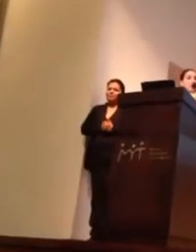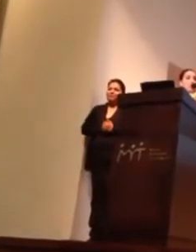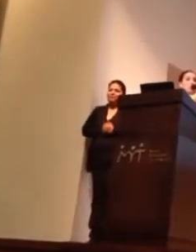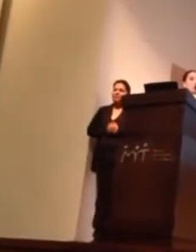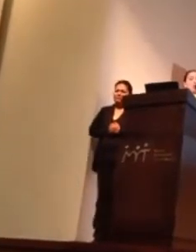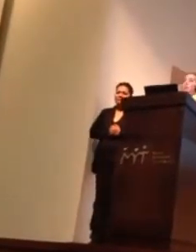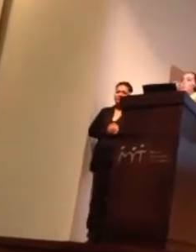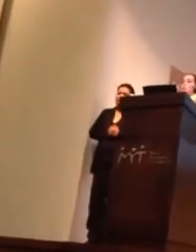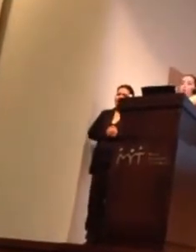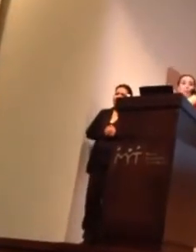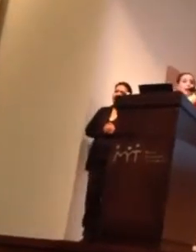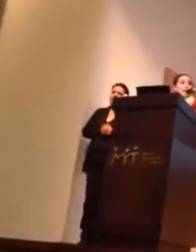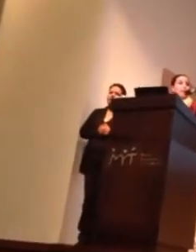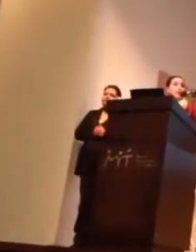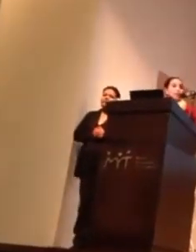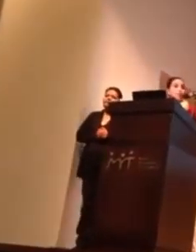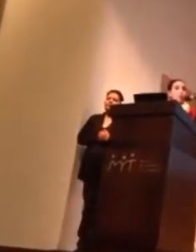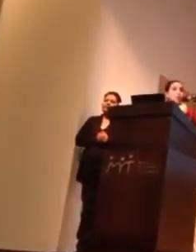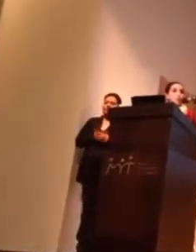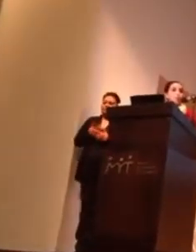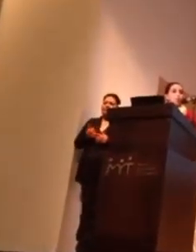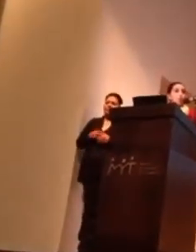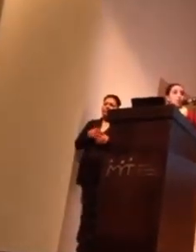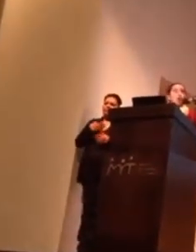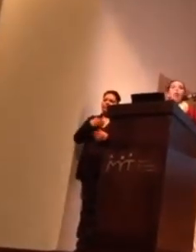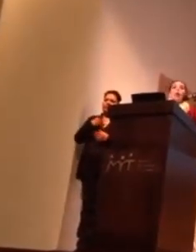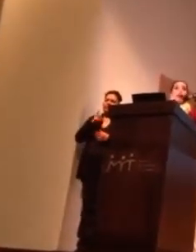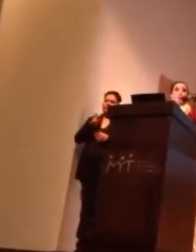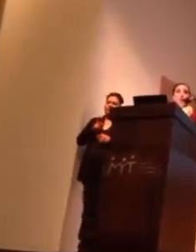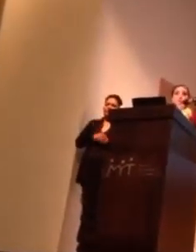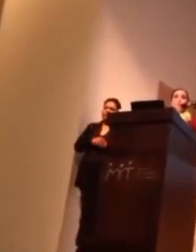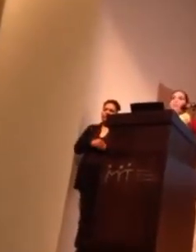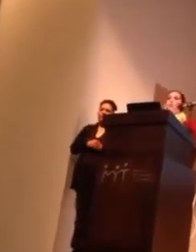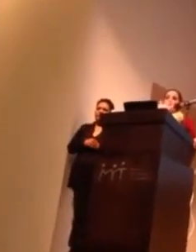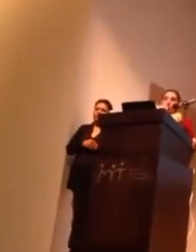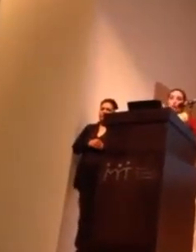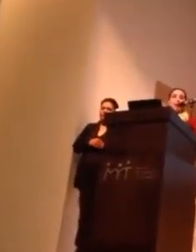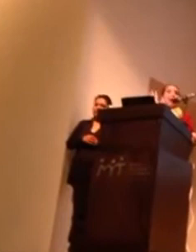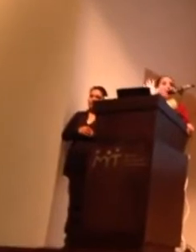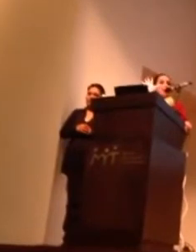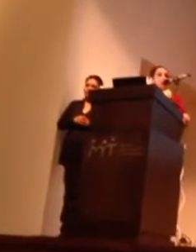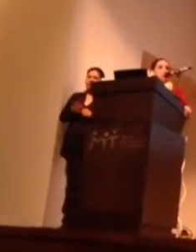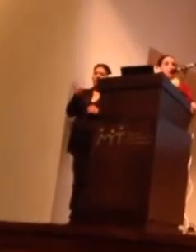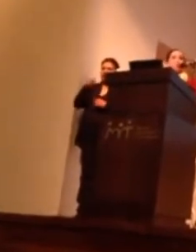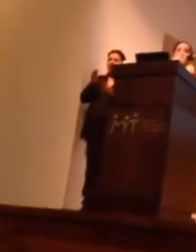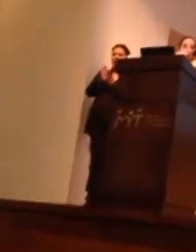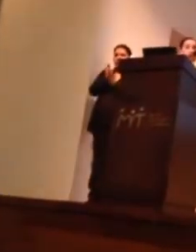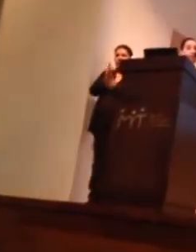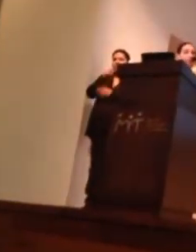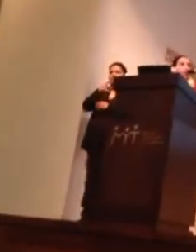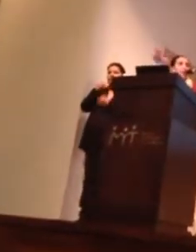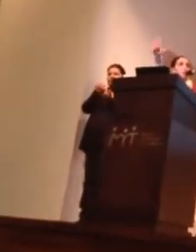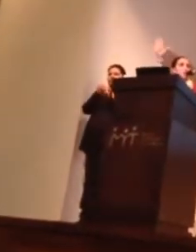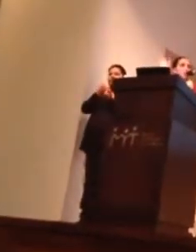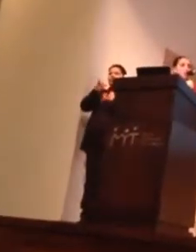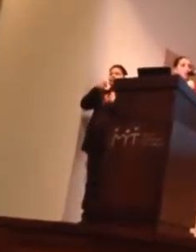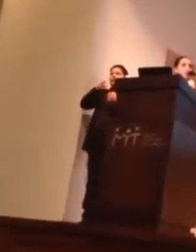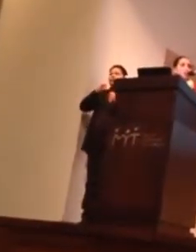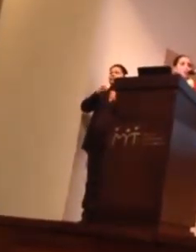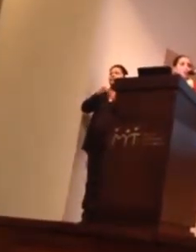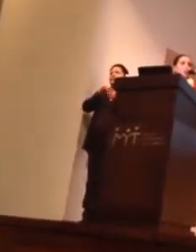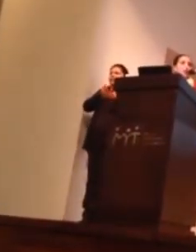Normalmente estamos deprimidos, normalmente estamos deprimidos. El niño impulsivo, normalmente es impulsivo, ya se queda